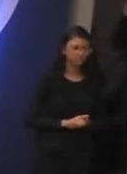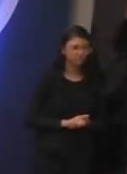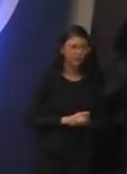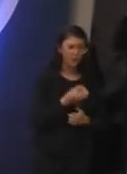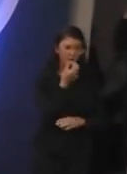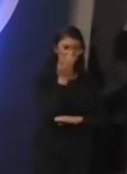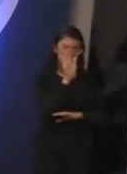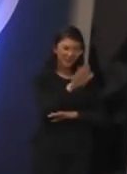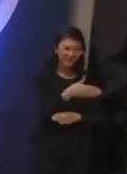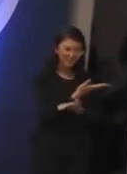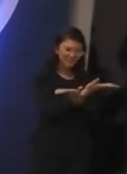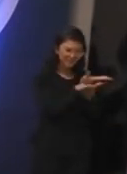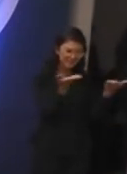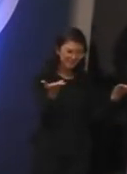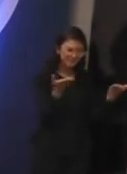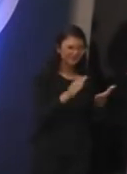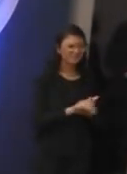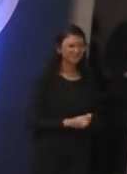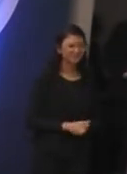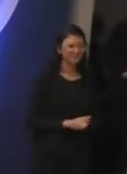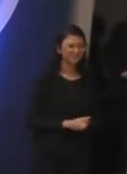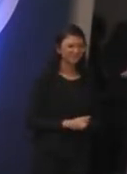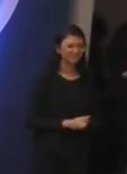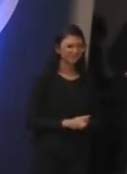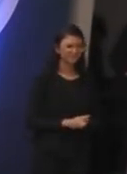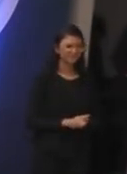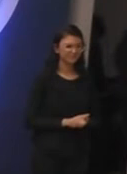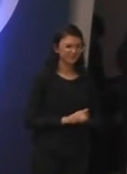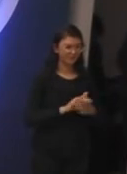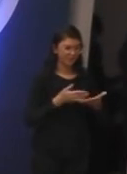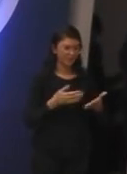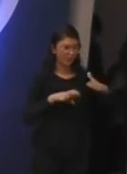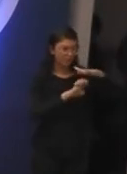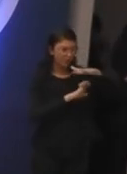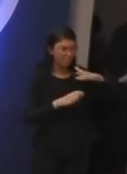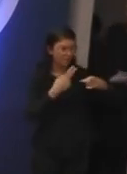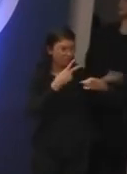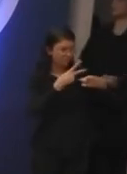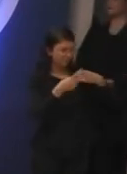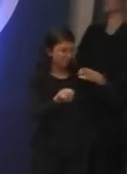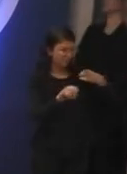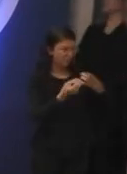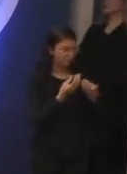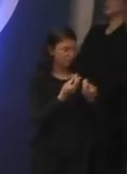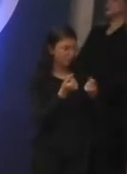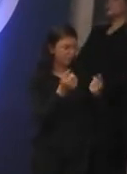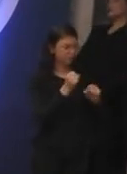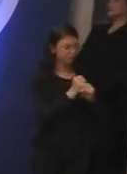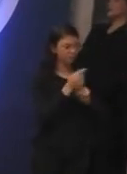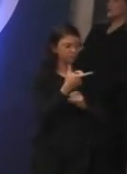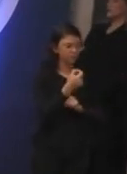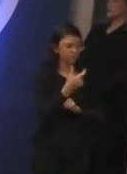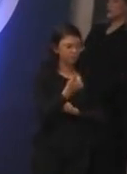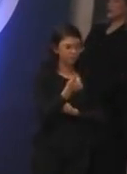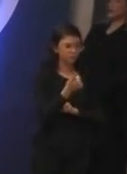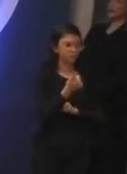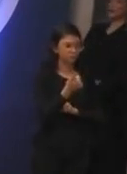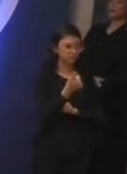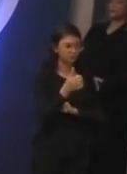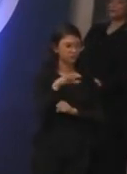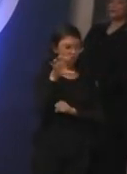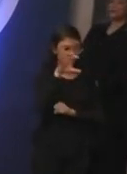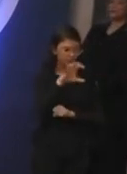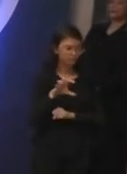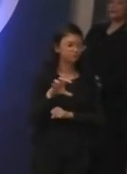Boa tarde a todos. A concessionária vencedora do Prêmio ANEEL de Qualidade 2021 na categoria Região